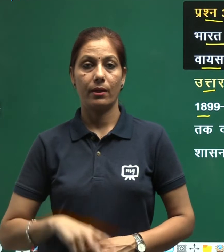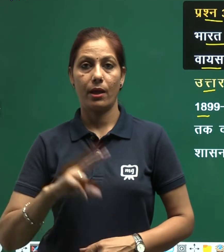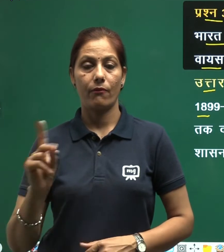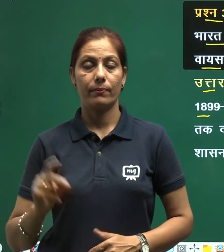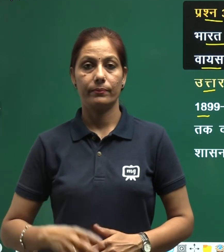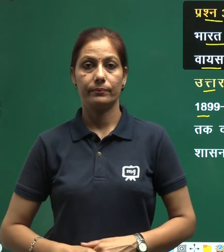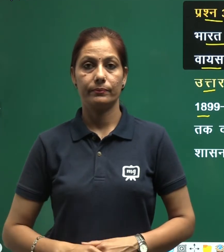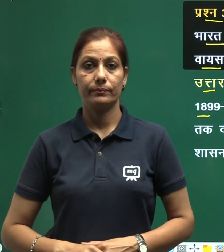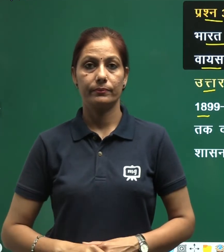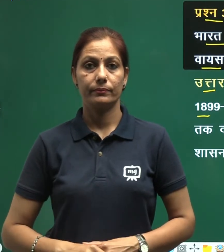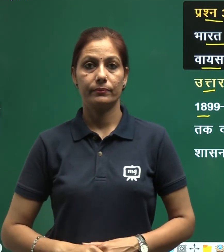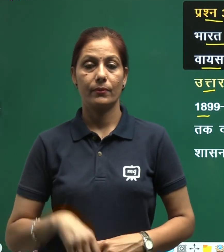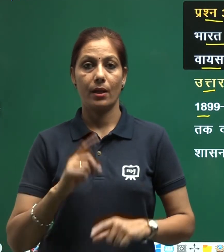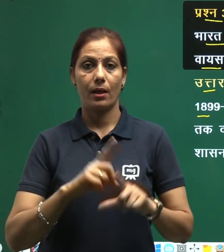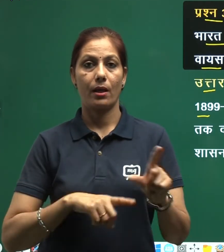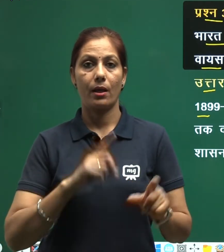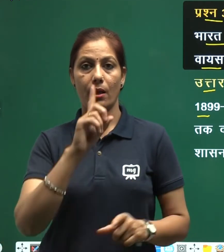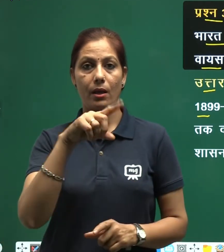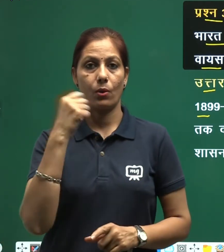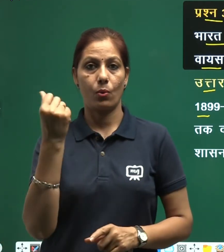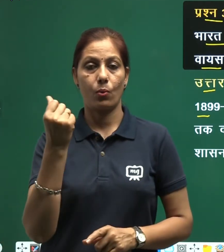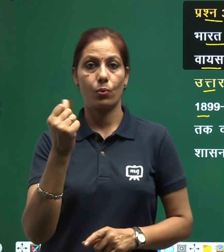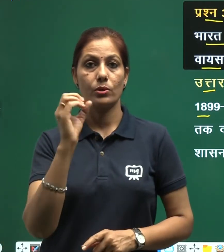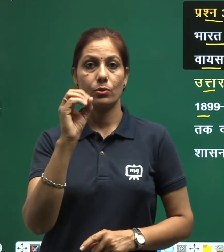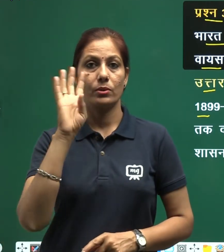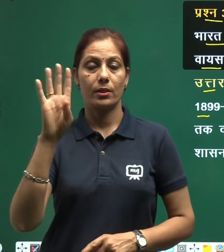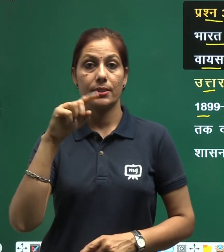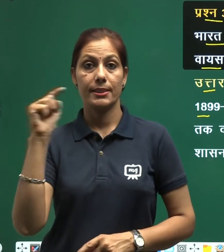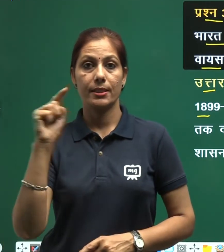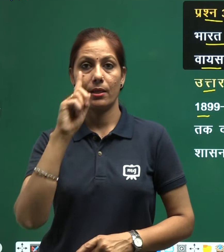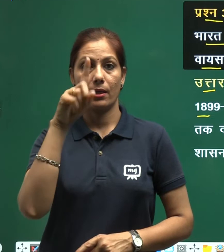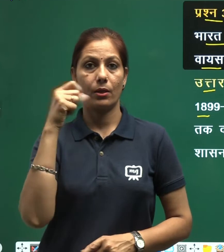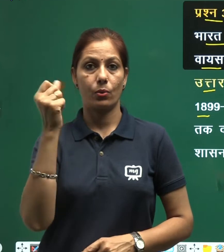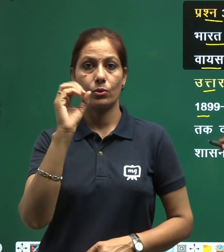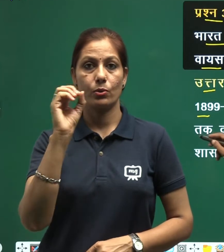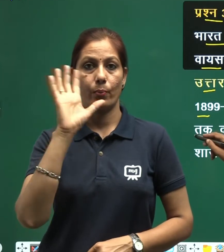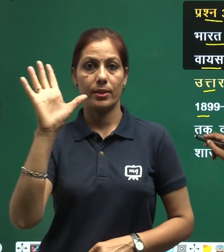एवं वर्ष 1904 से 1905 तक